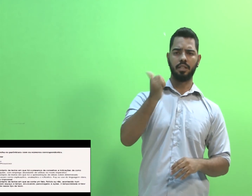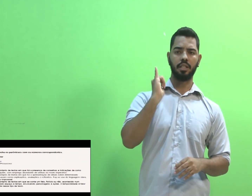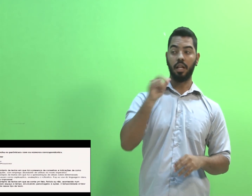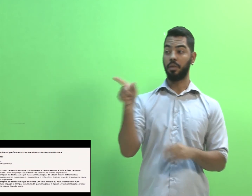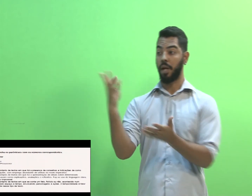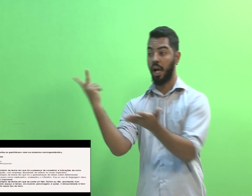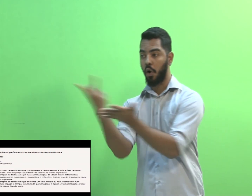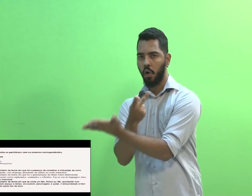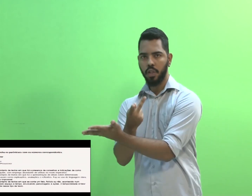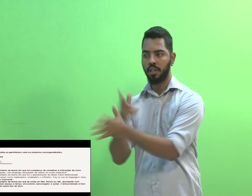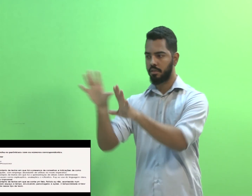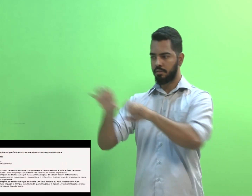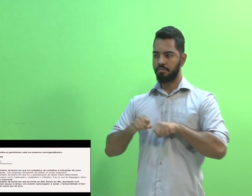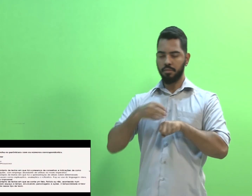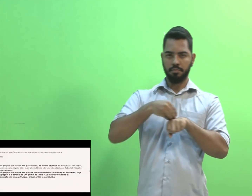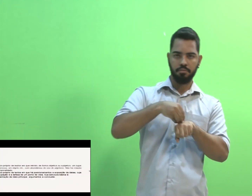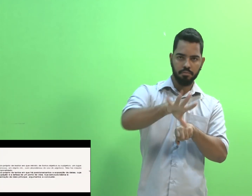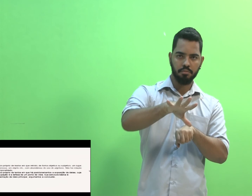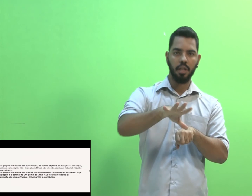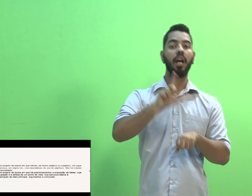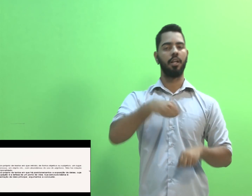narração.